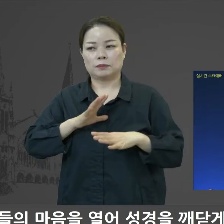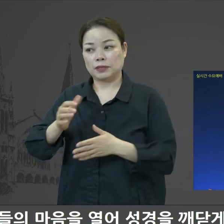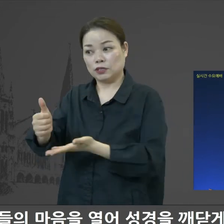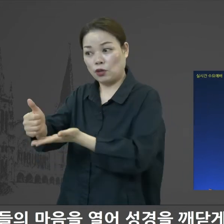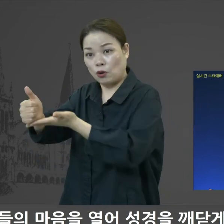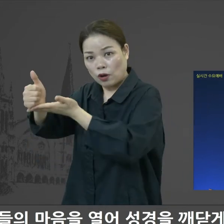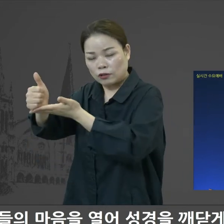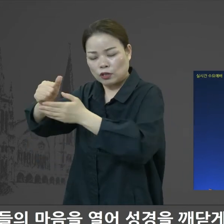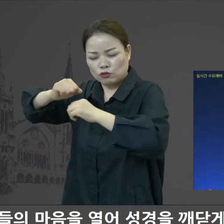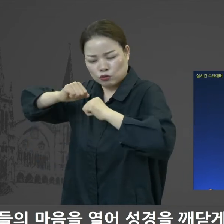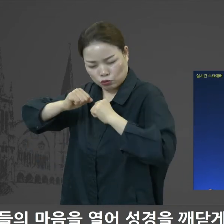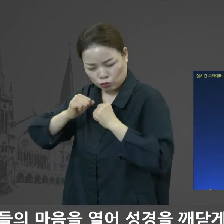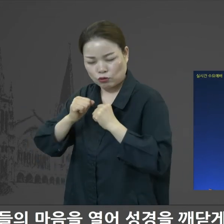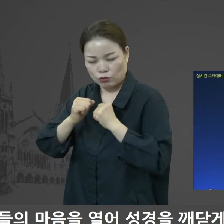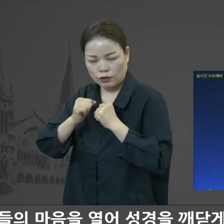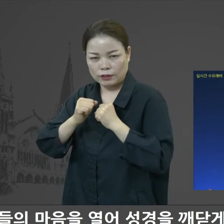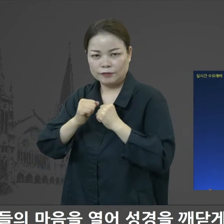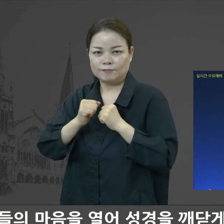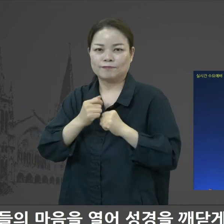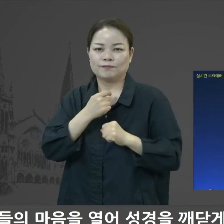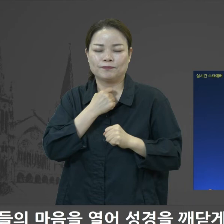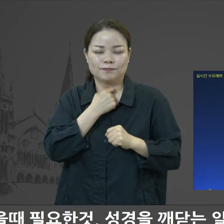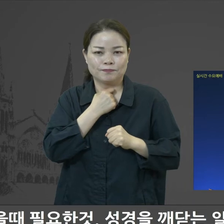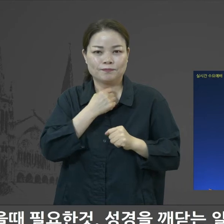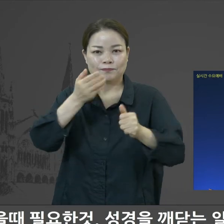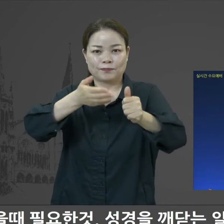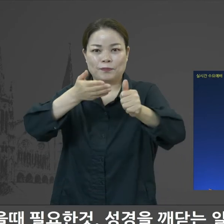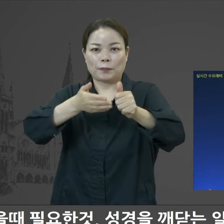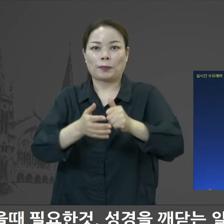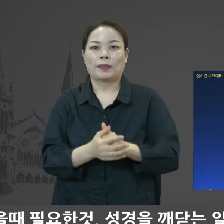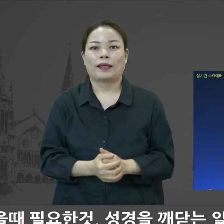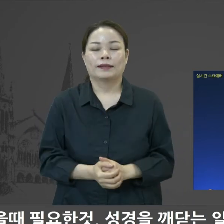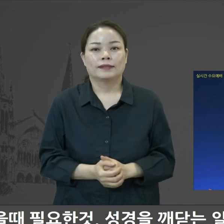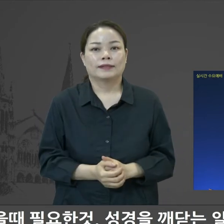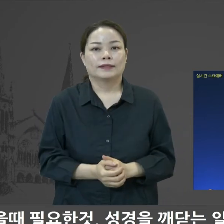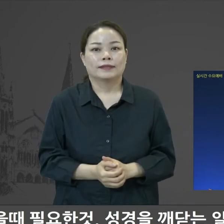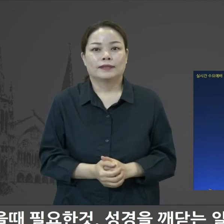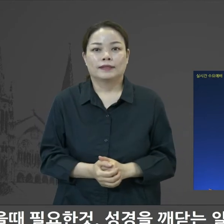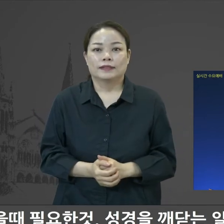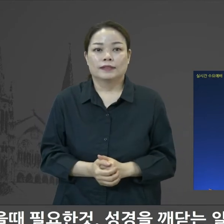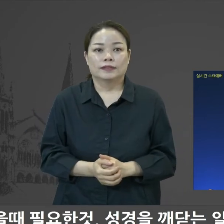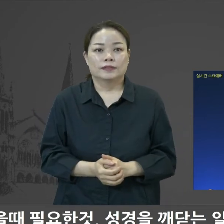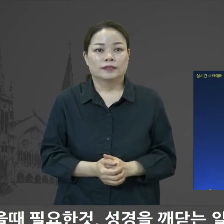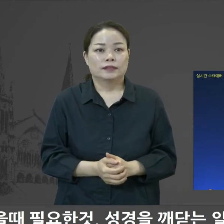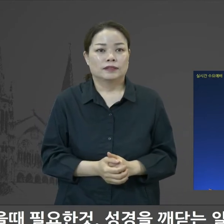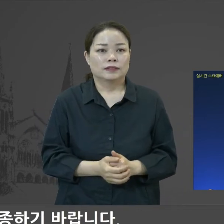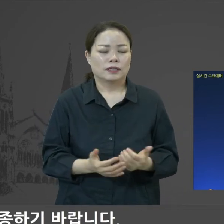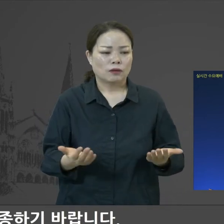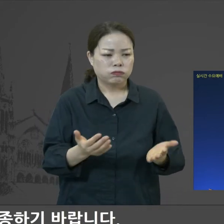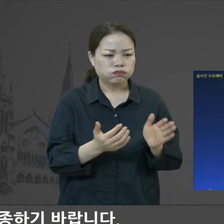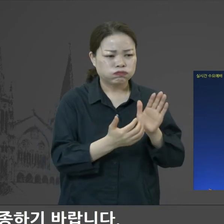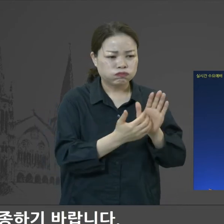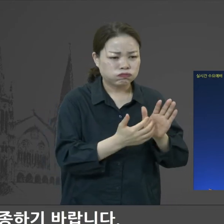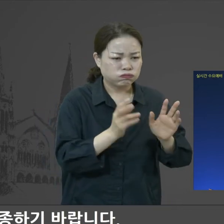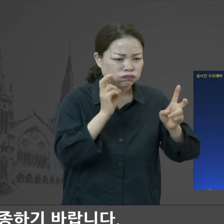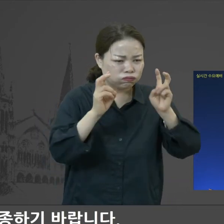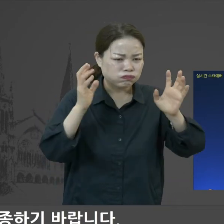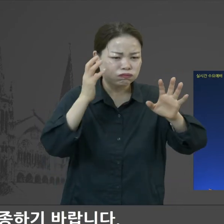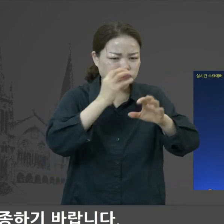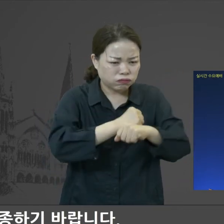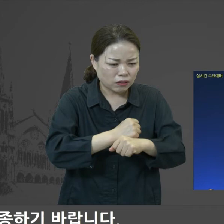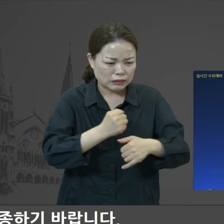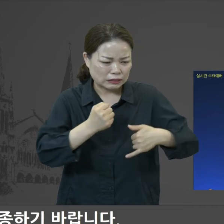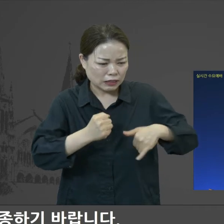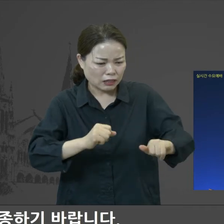경외하고 순종할 수 있게 되기를 간절히 소망합니다. 하는 일이 막혀서 사업이 안 돼서